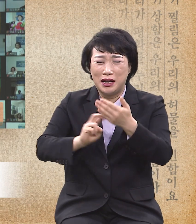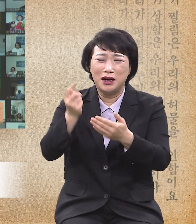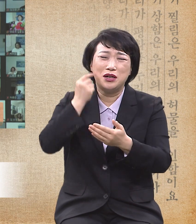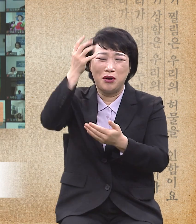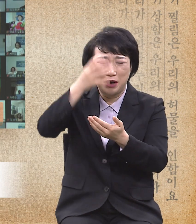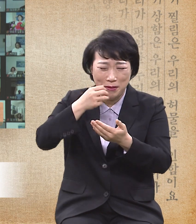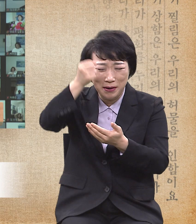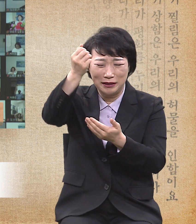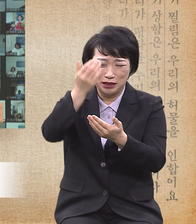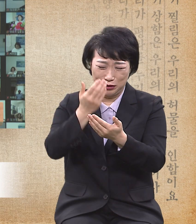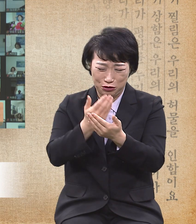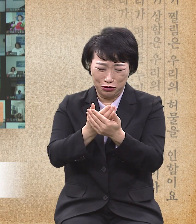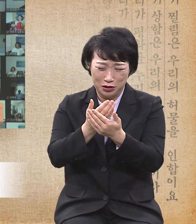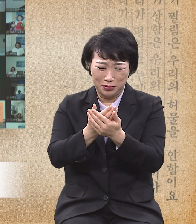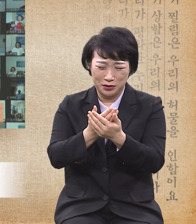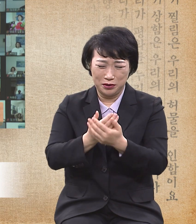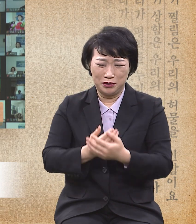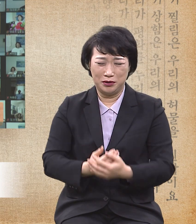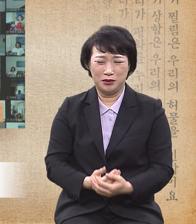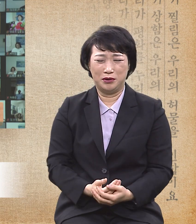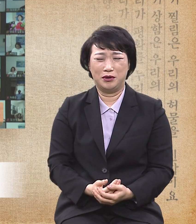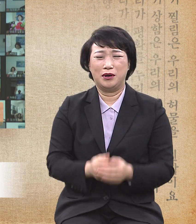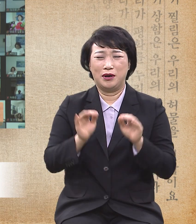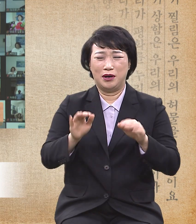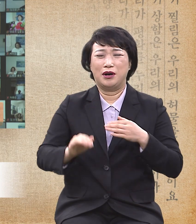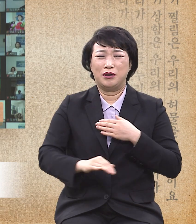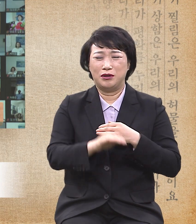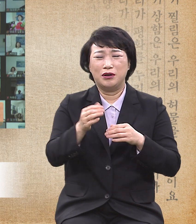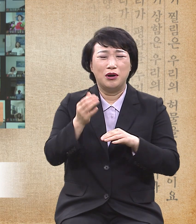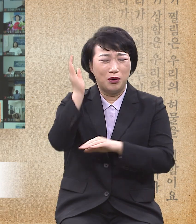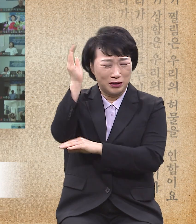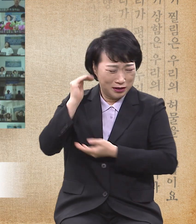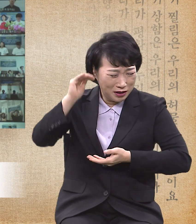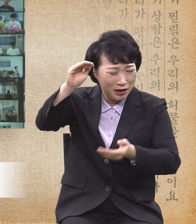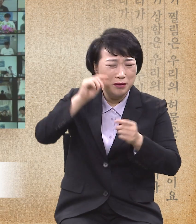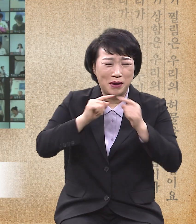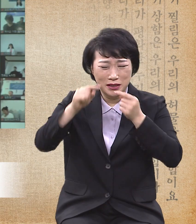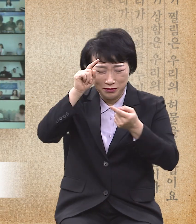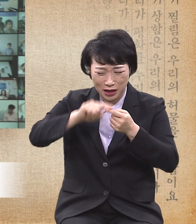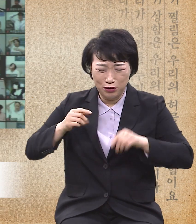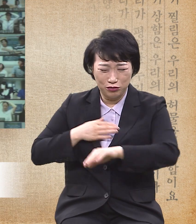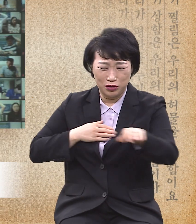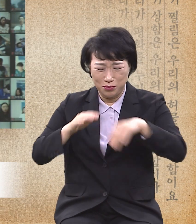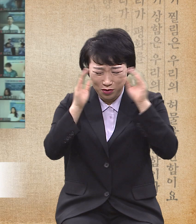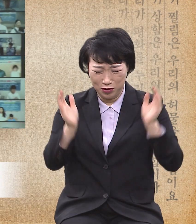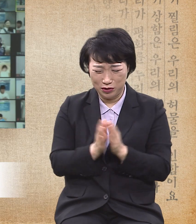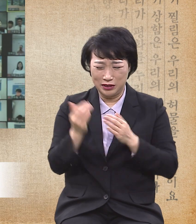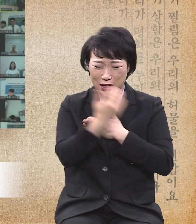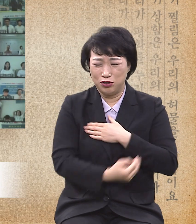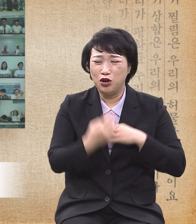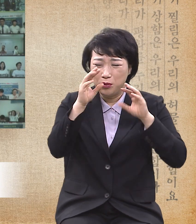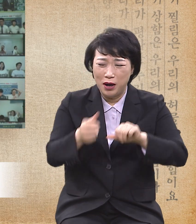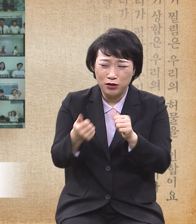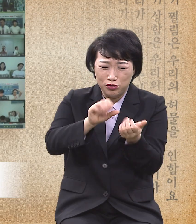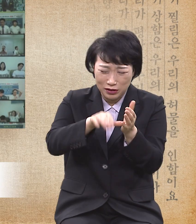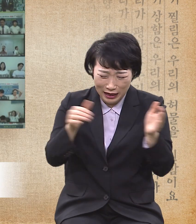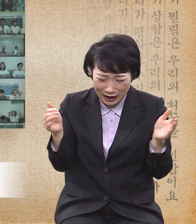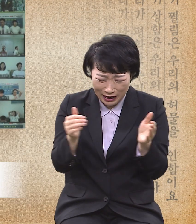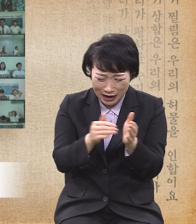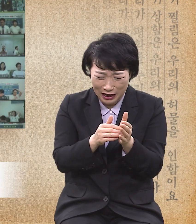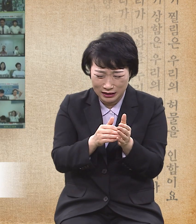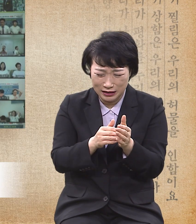찬양과 영광을 받으시옵시고, 하는 말씀대로 우리 모두는 내 육신이 다하는